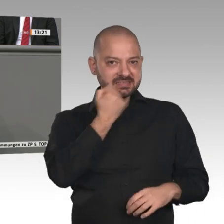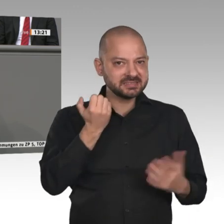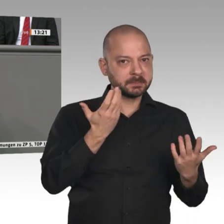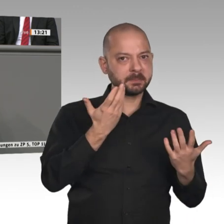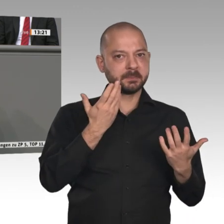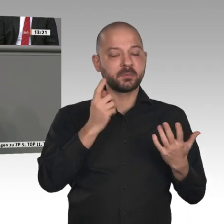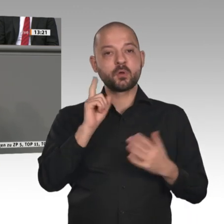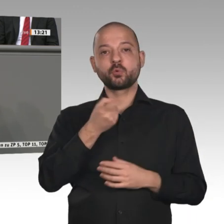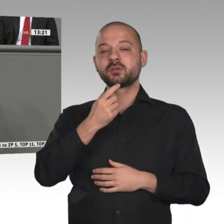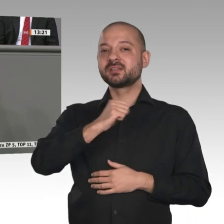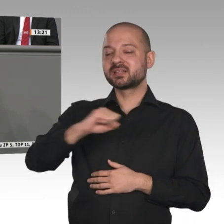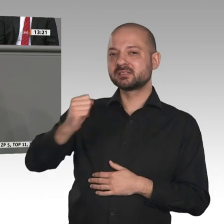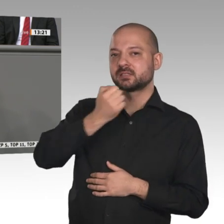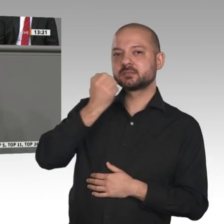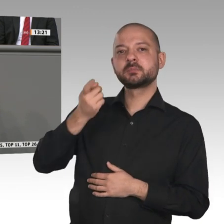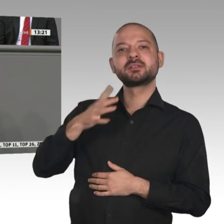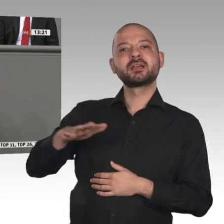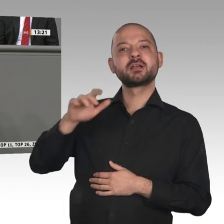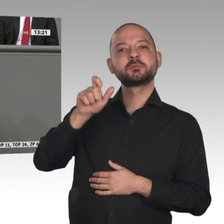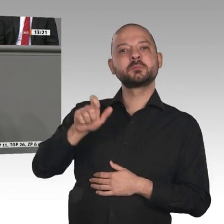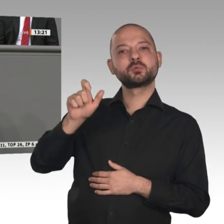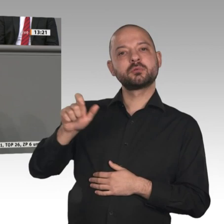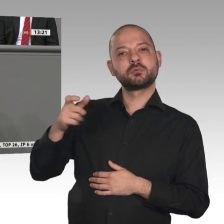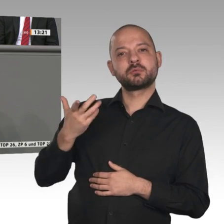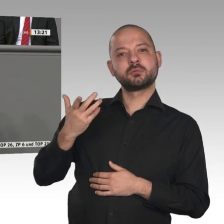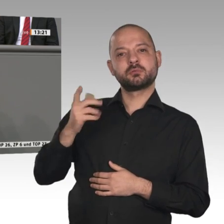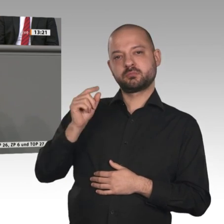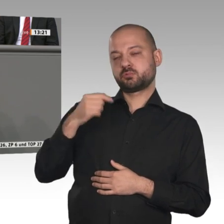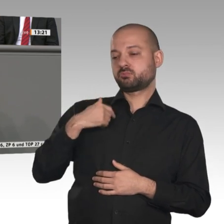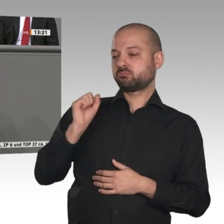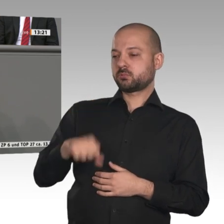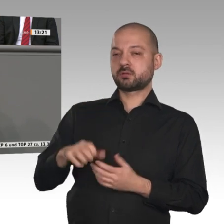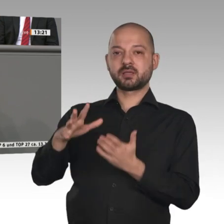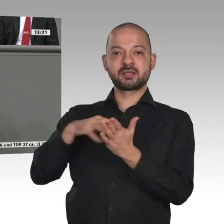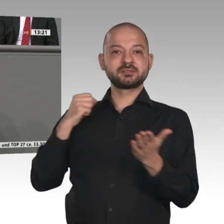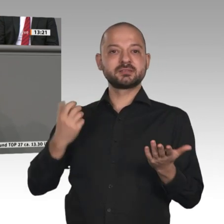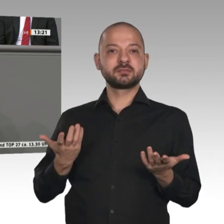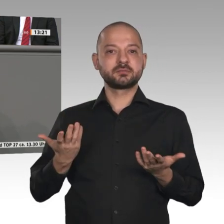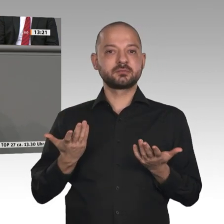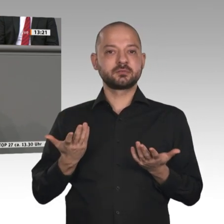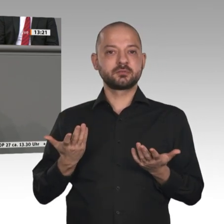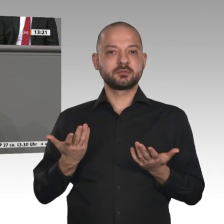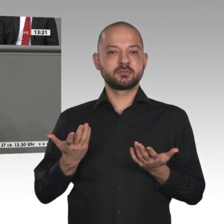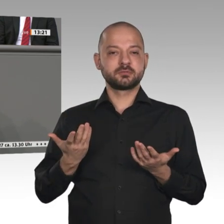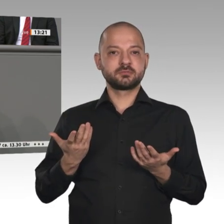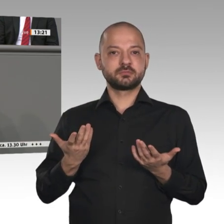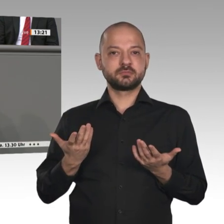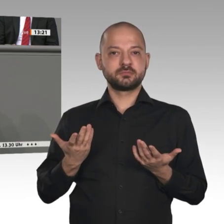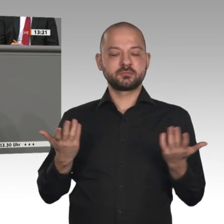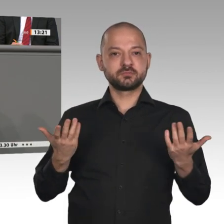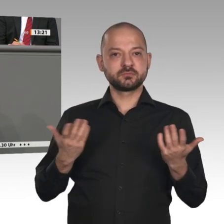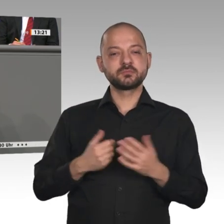entziehen. Im Personalausweis ist die Staatsangehörigkeit ein identitätsstiftendes Merkmal.